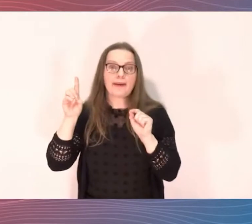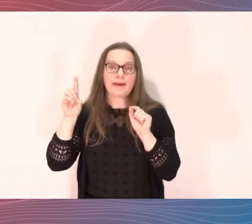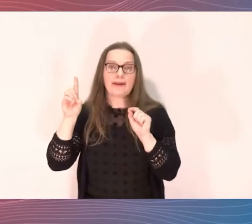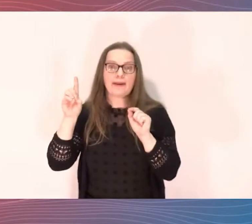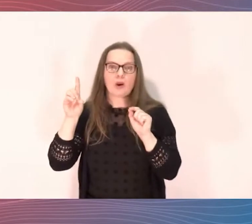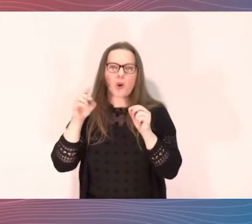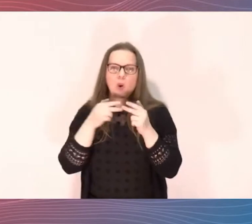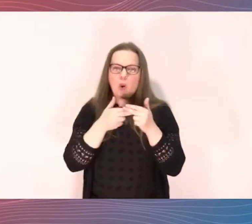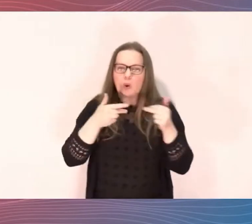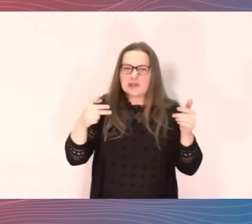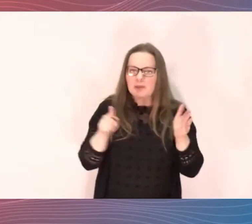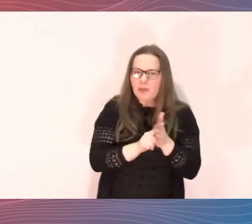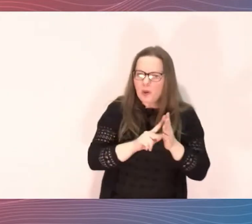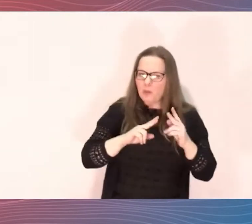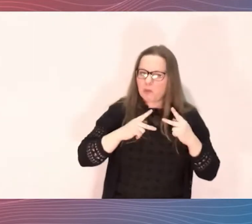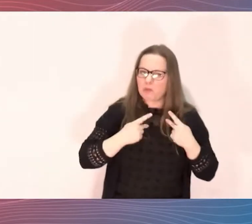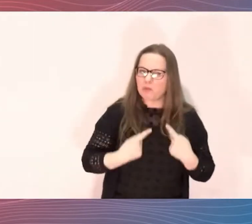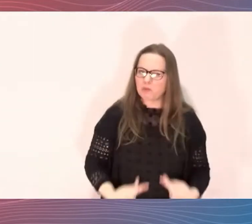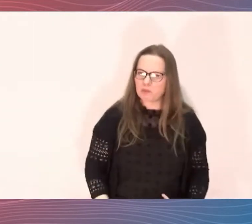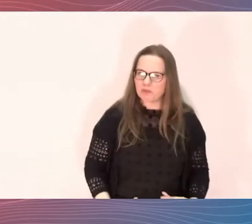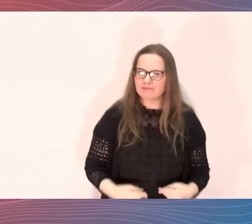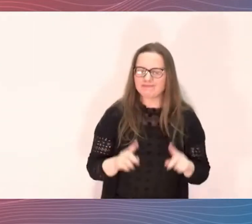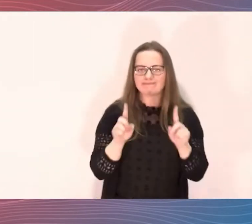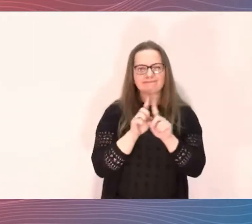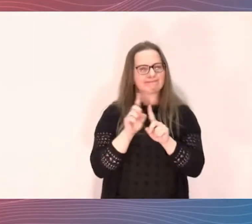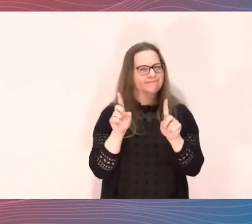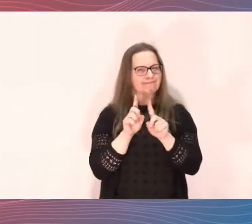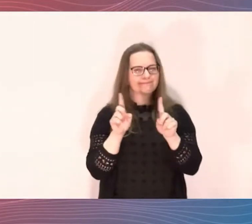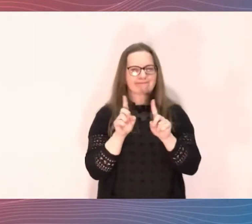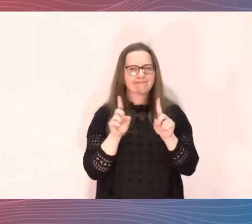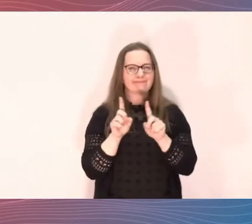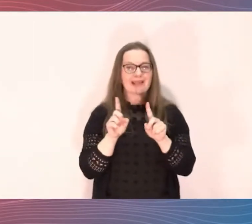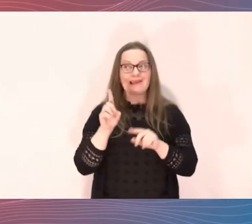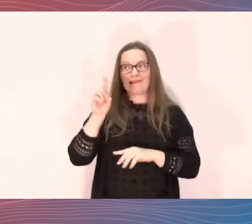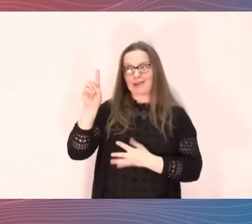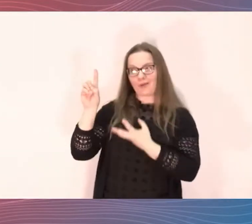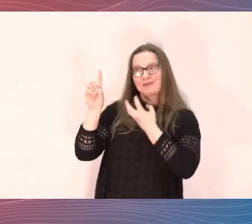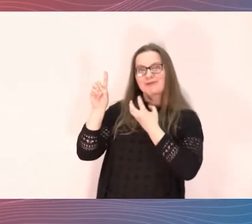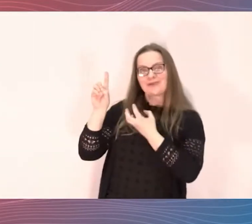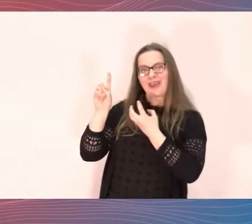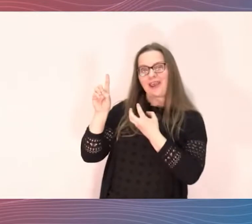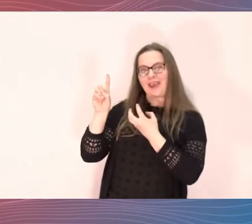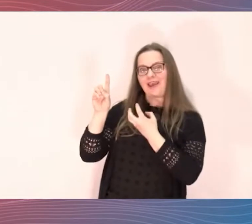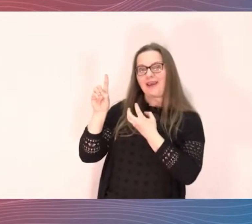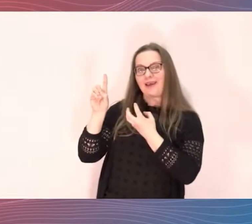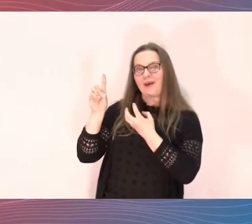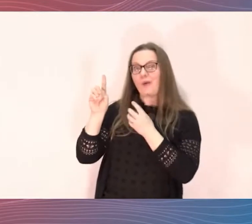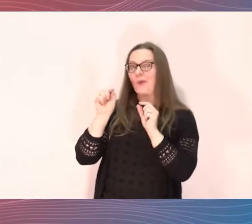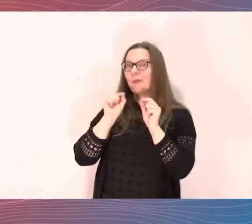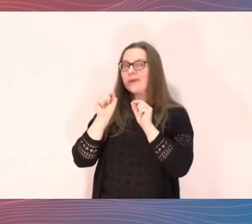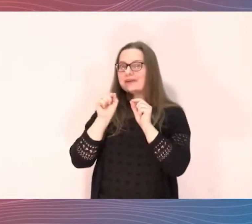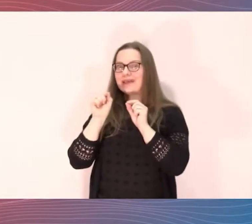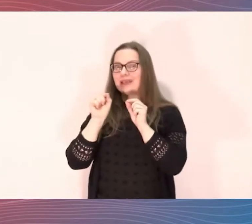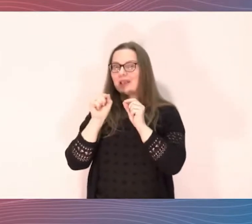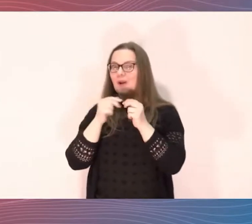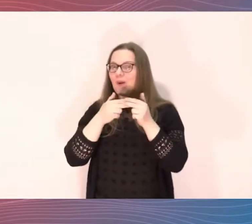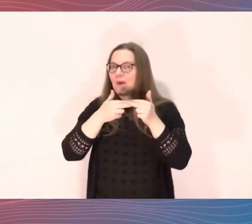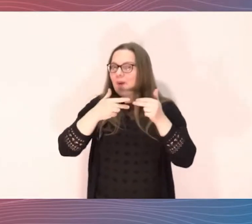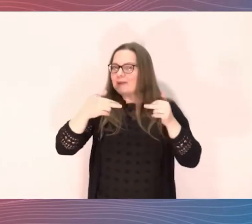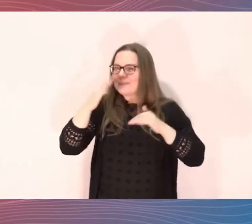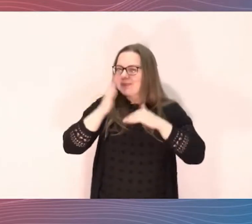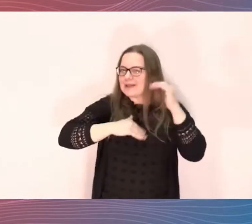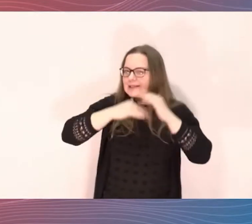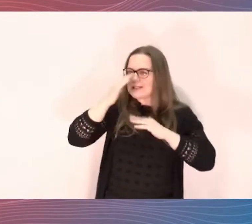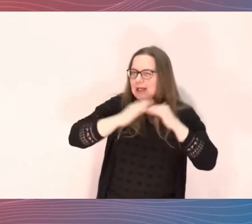pela capacidade humana. O que Deus quer obter entre nós, irmãos, é feito pela fé na